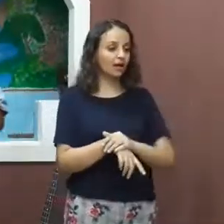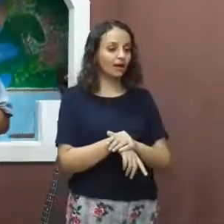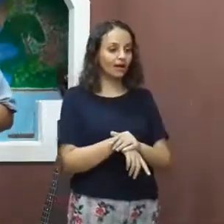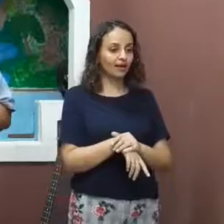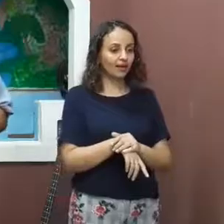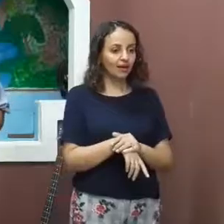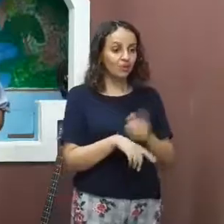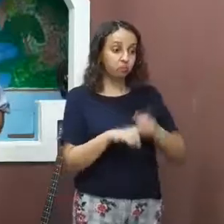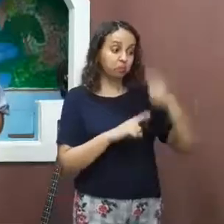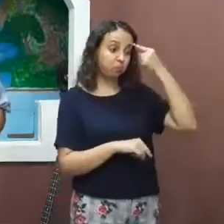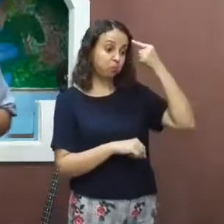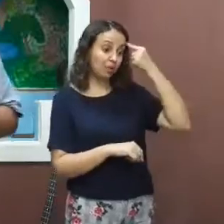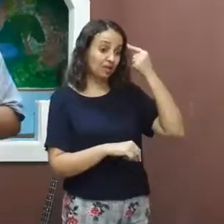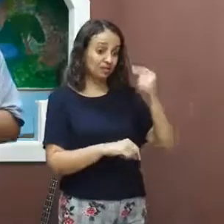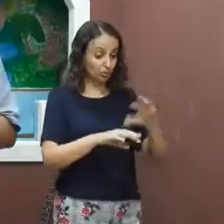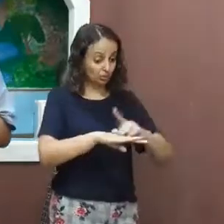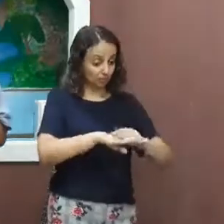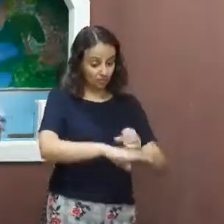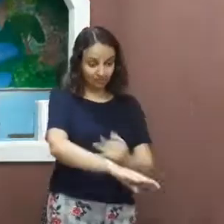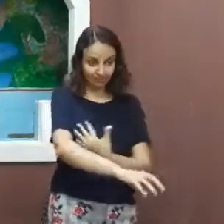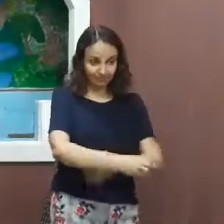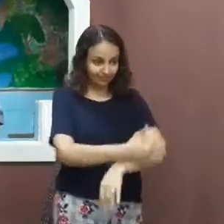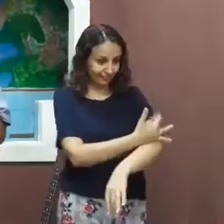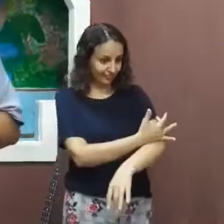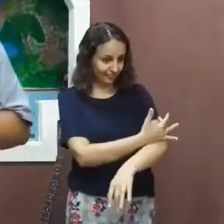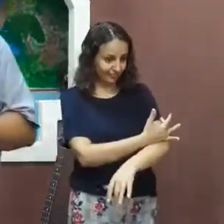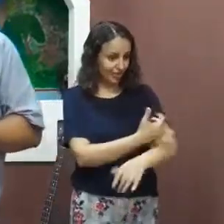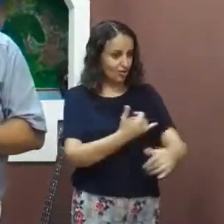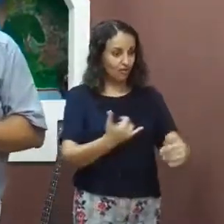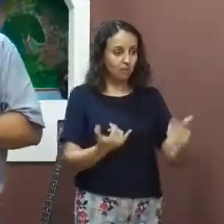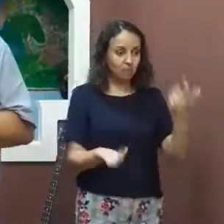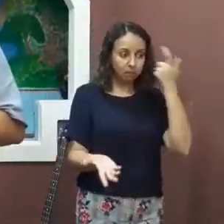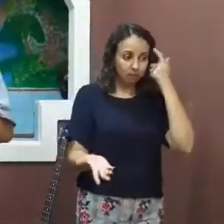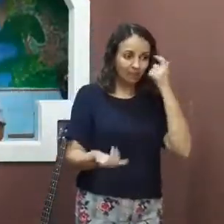monte de coisa, mas você está sofrendo das emoções.